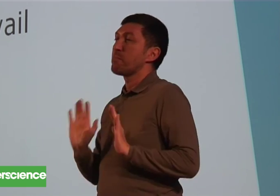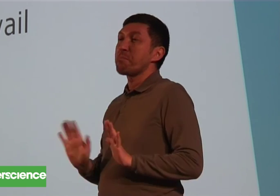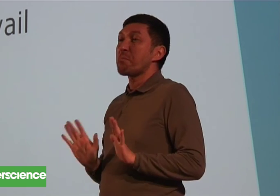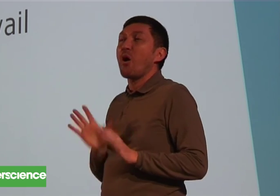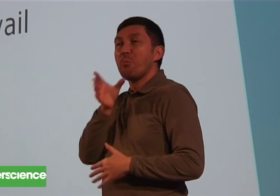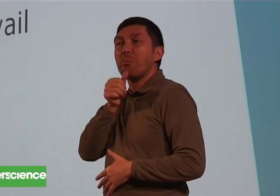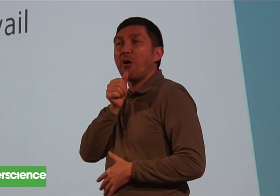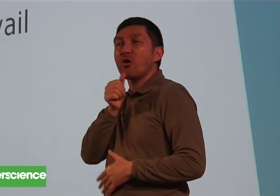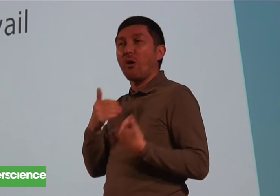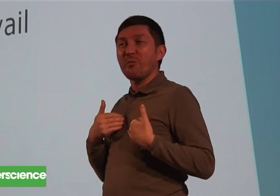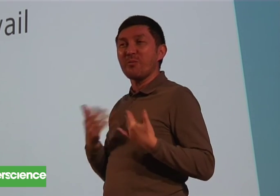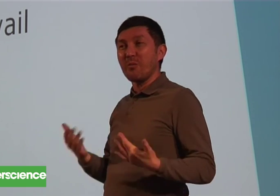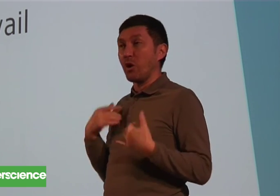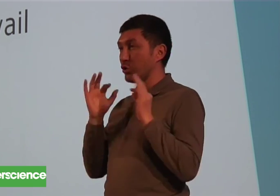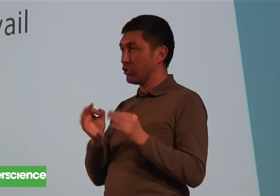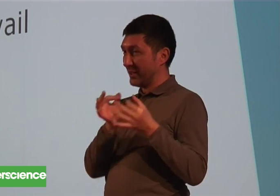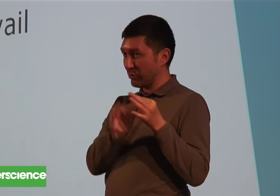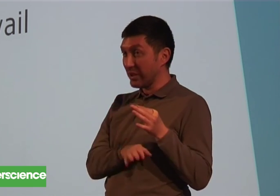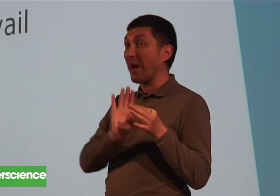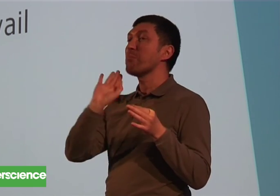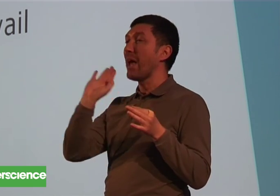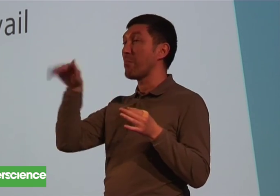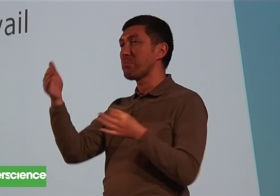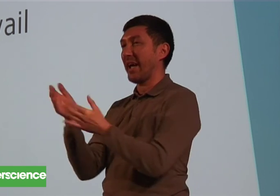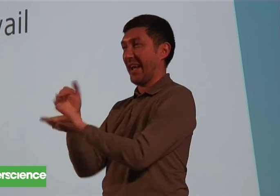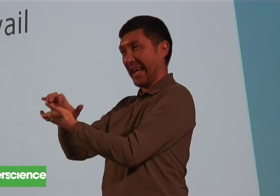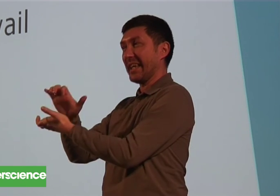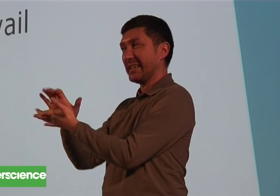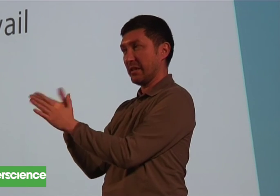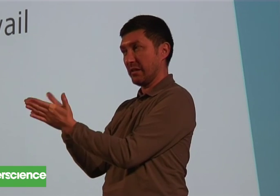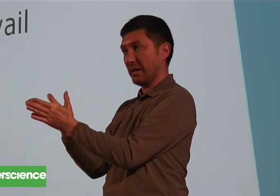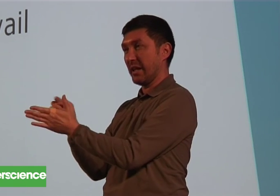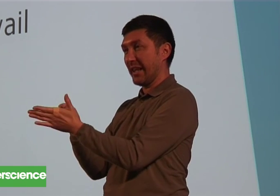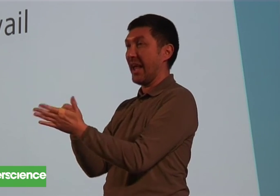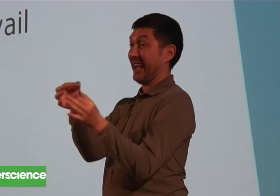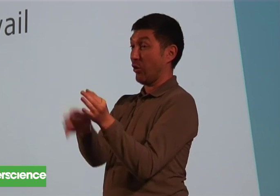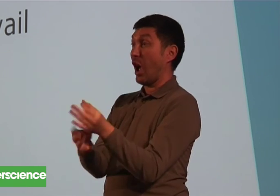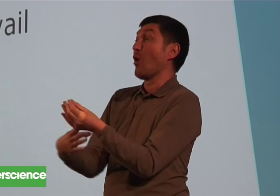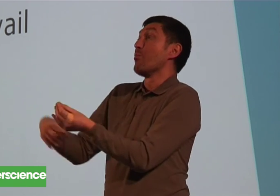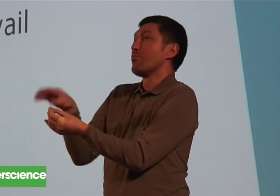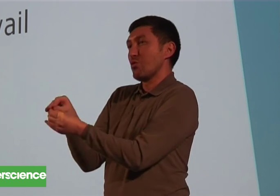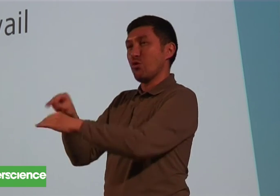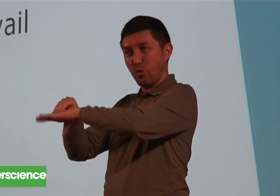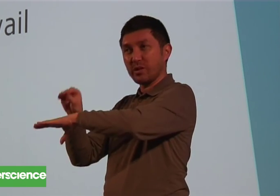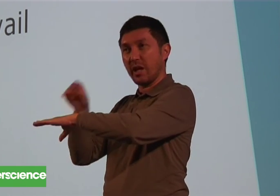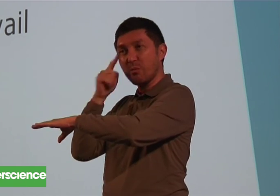et des propositions d'action vont figurer dans l'ouvrage qui est à paraître. Alors, ce soir, donc, je